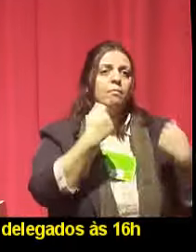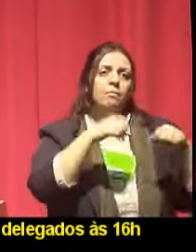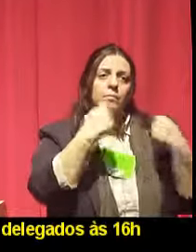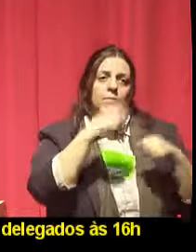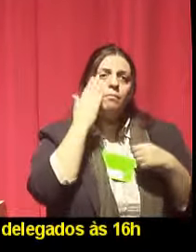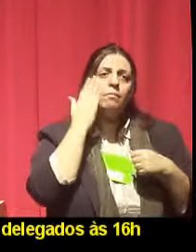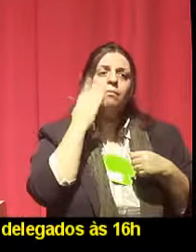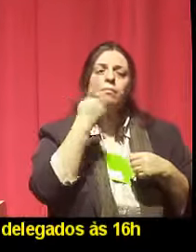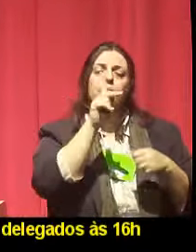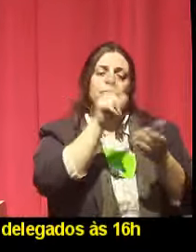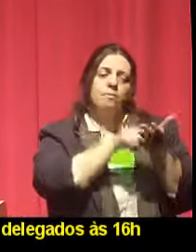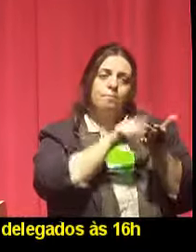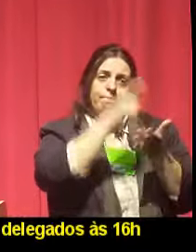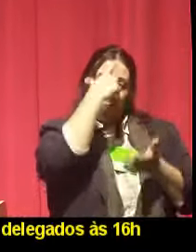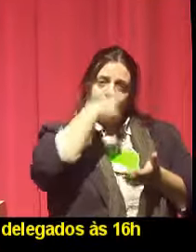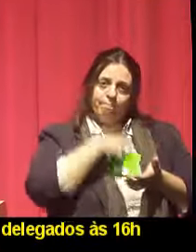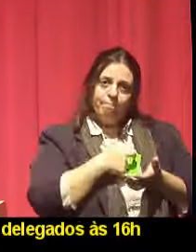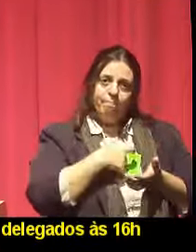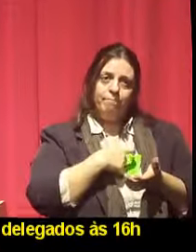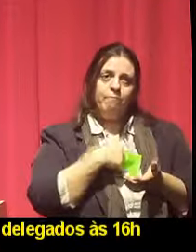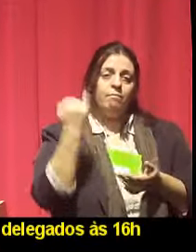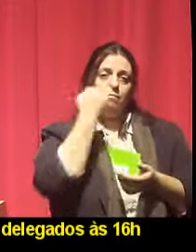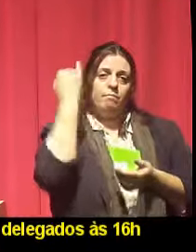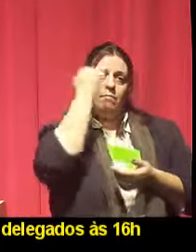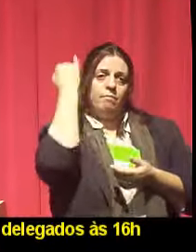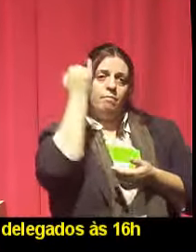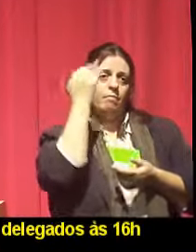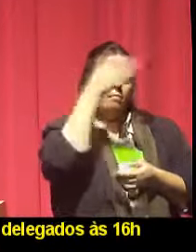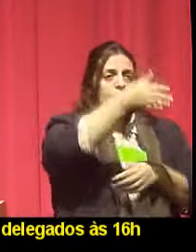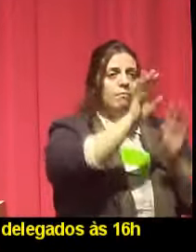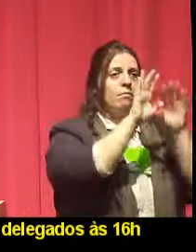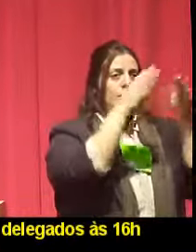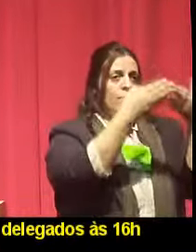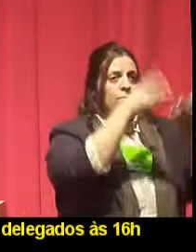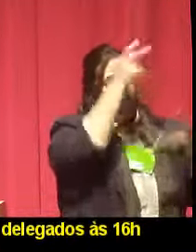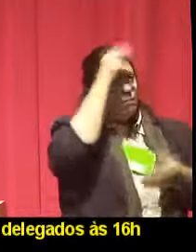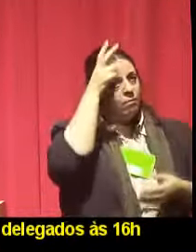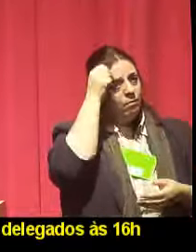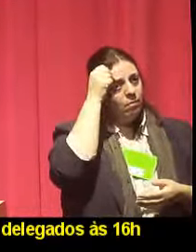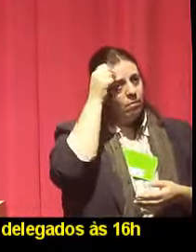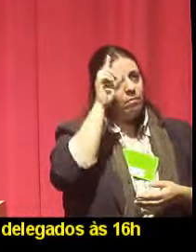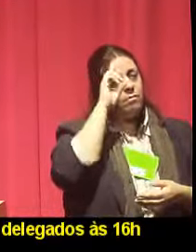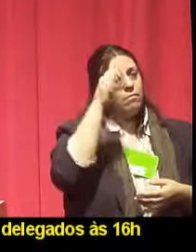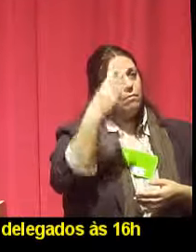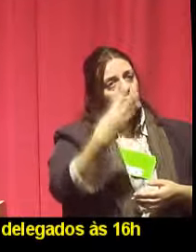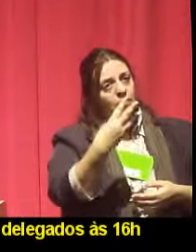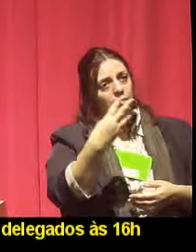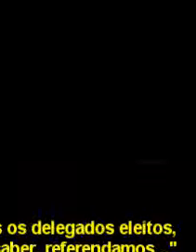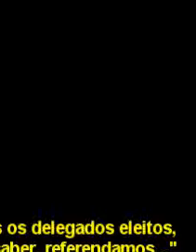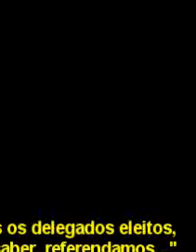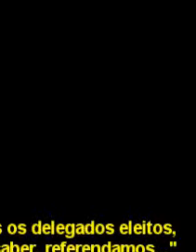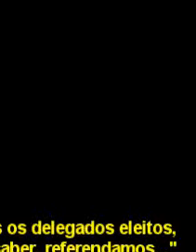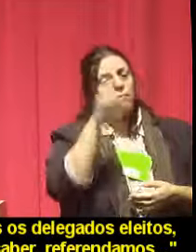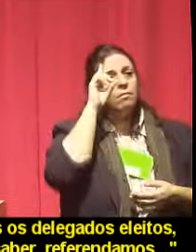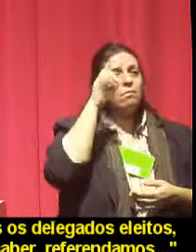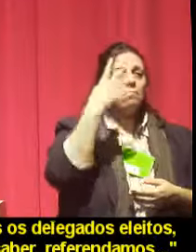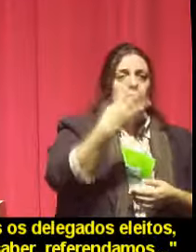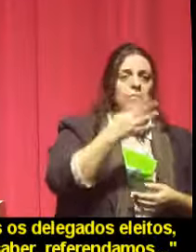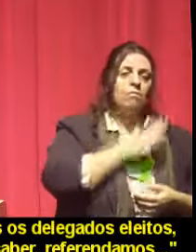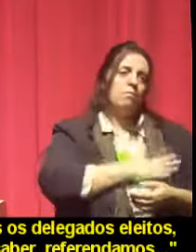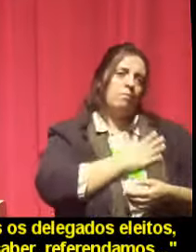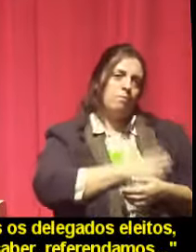para esta conferência regional quando houver a conferência municipal do dia 3 e 4 de agosto.